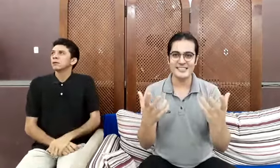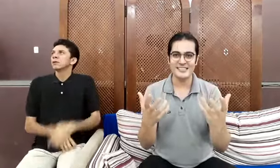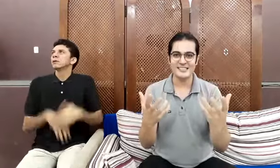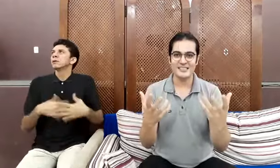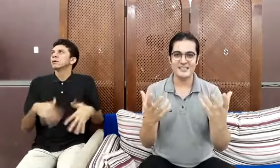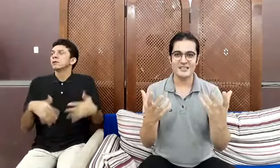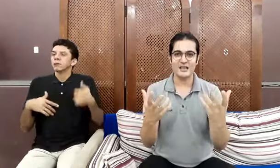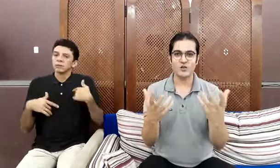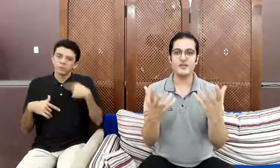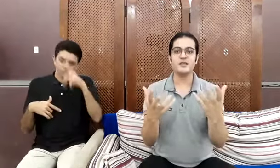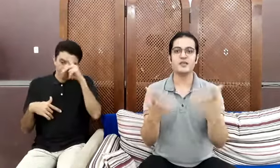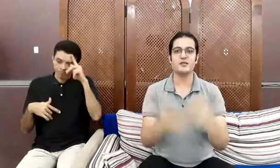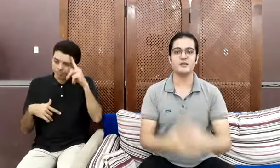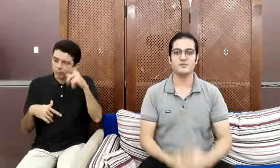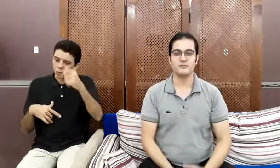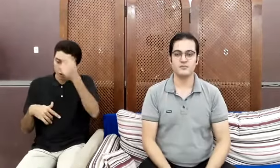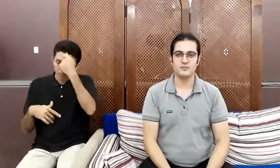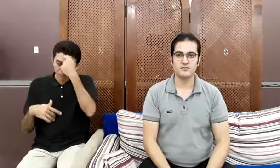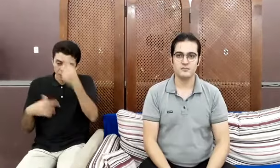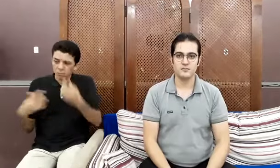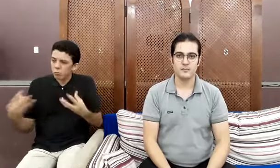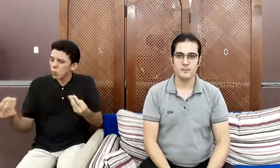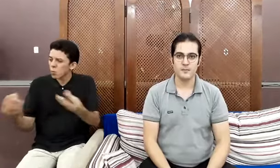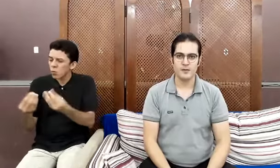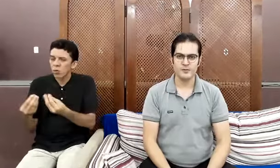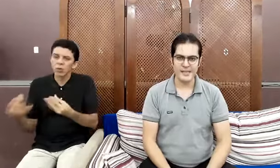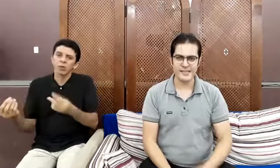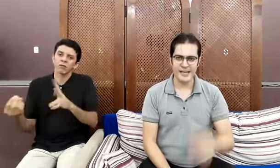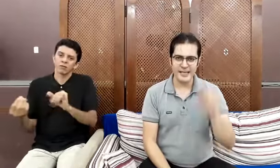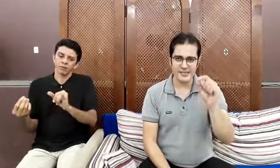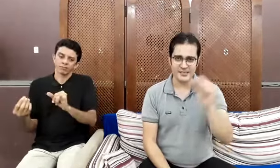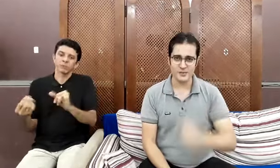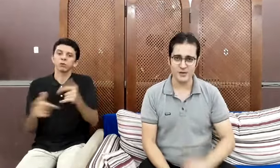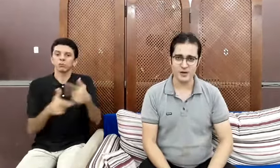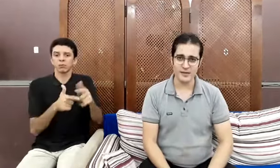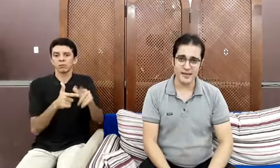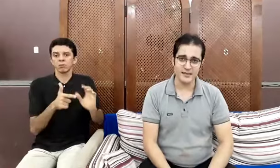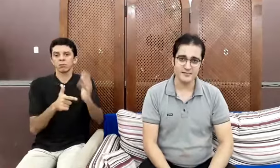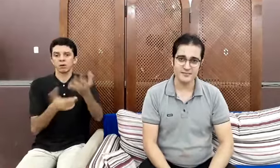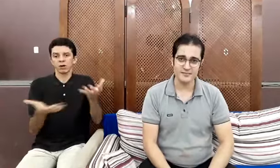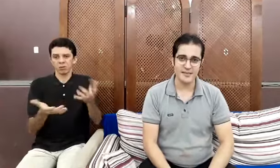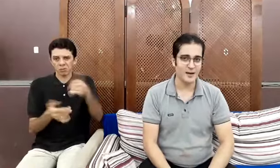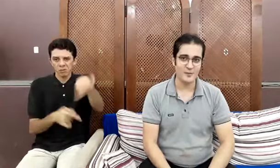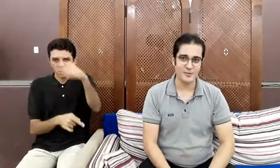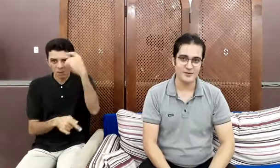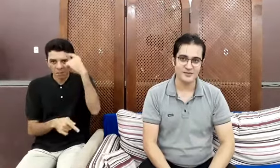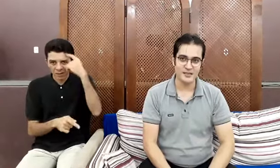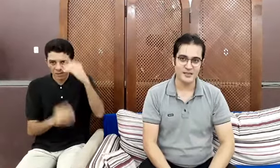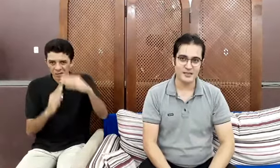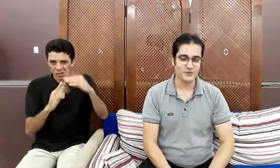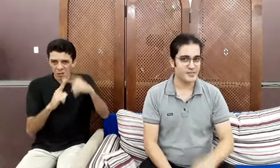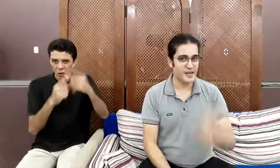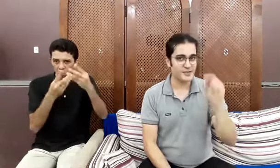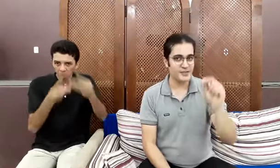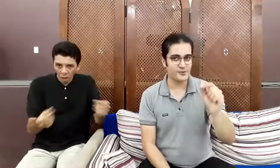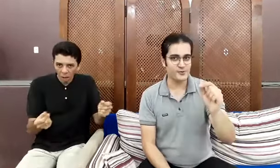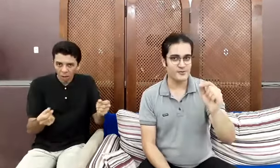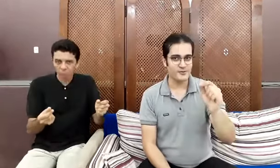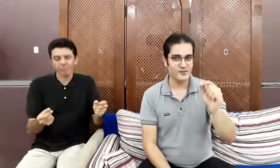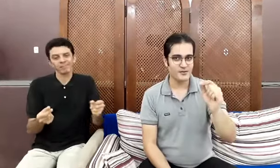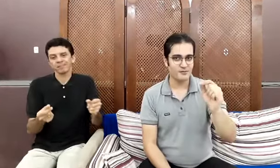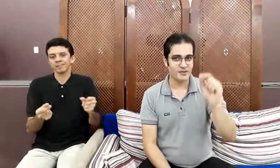colhidas da nossa tristeza. Você acha que a igreja está sendo derrotada? Não, meu irmão. Se você acha